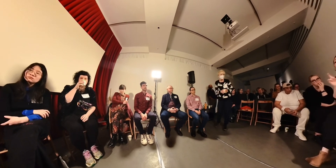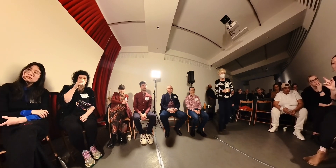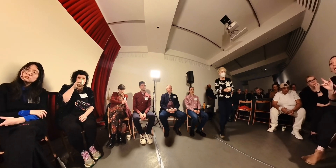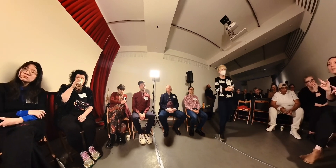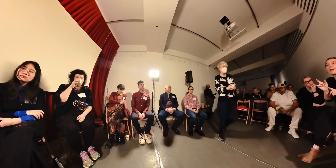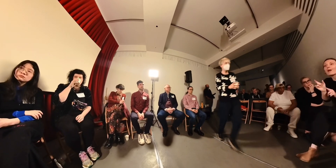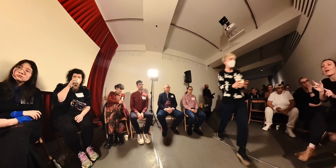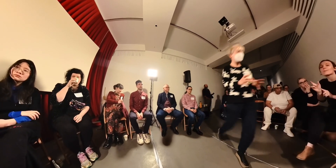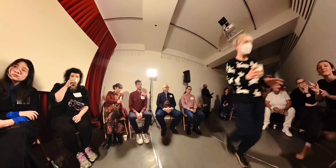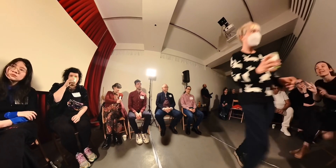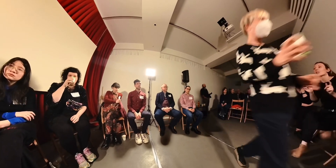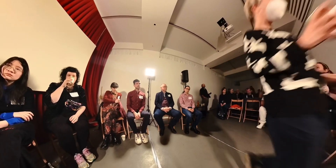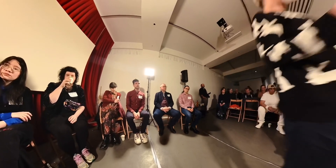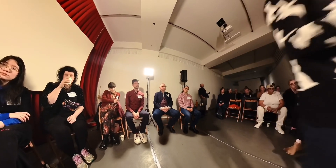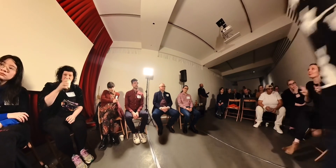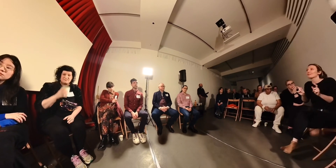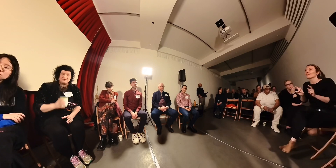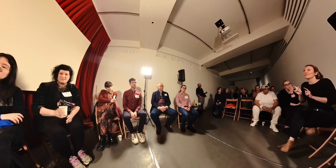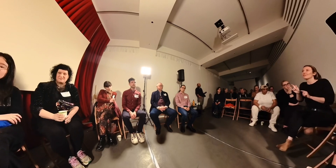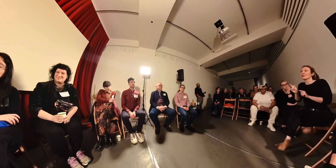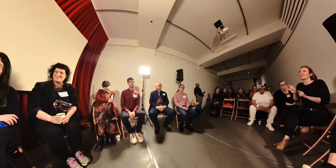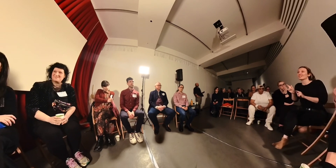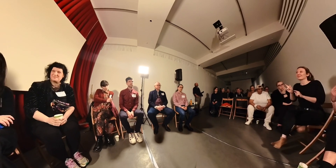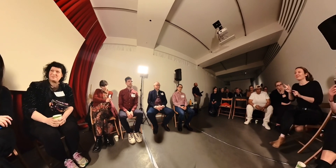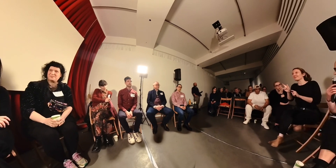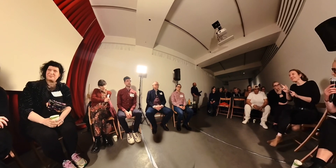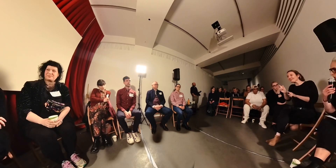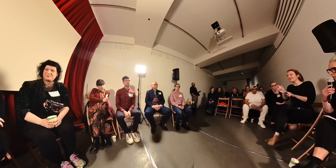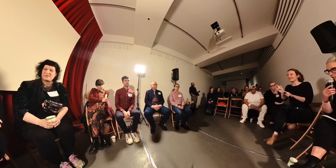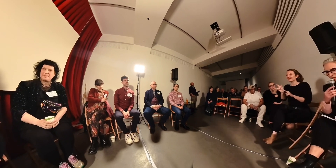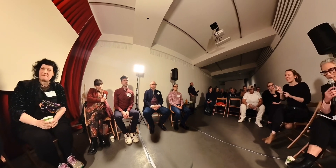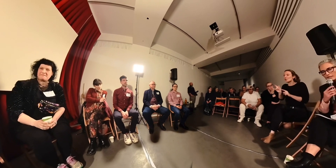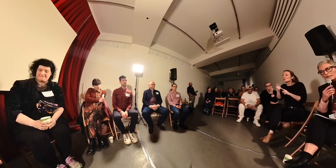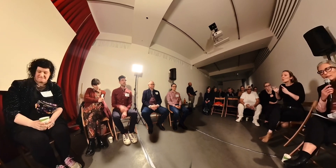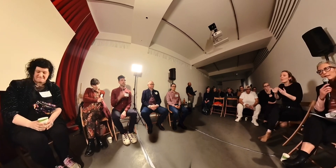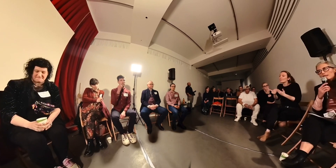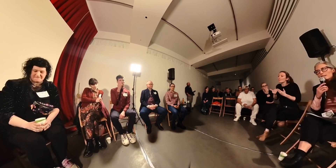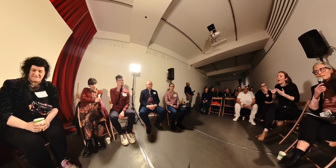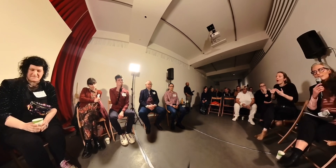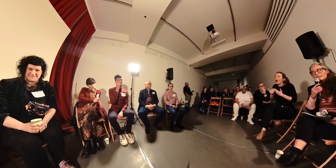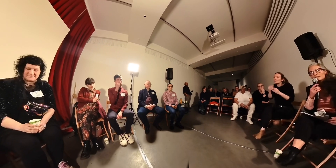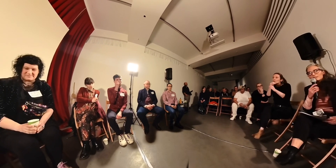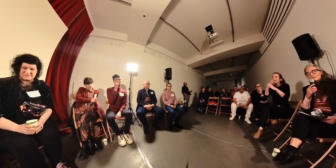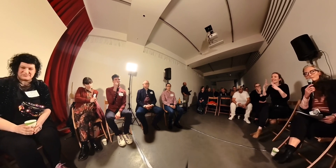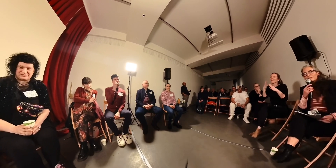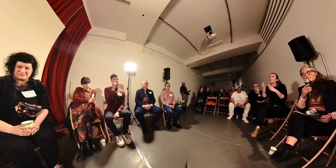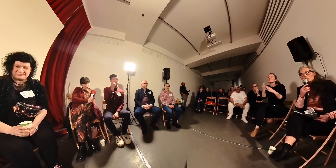termíny sami o sobě jsou nějak jako, mají svoje limity, zároveň potenciál,